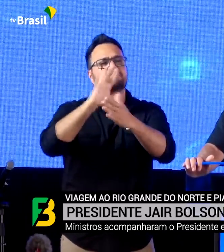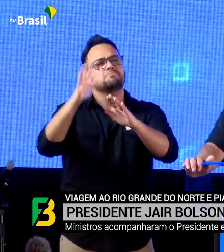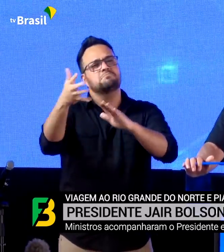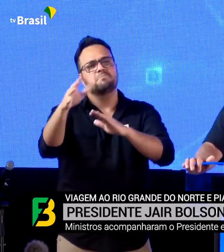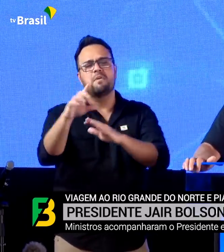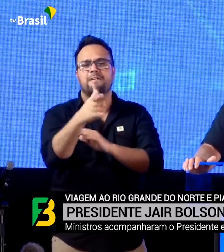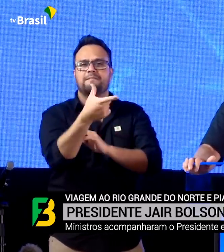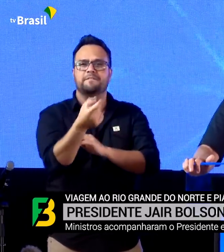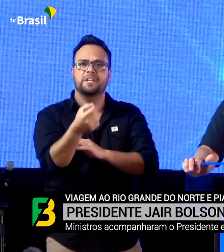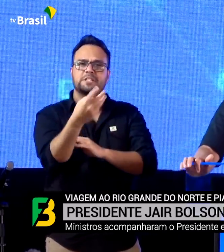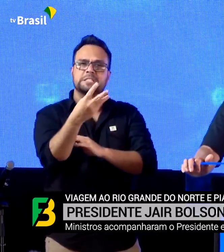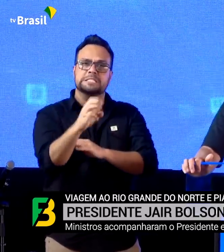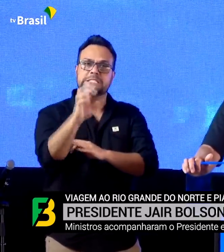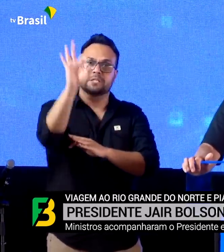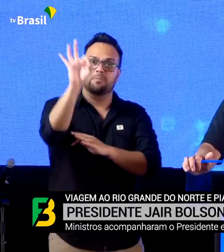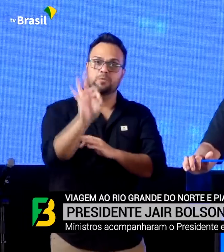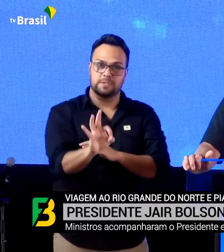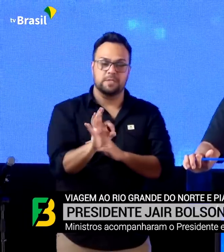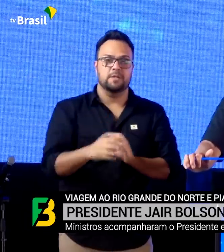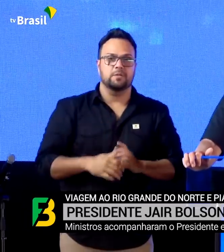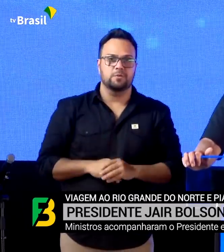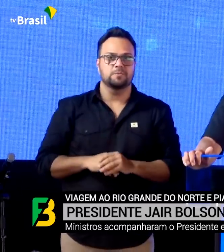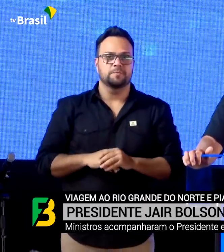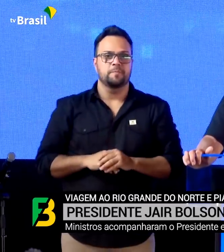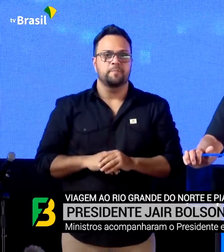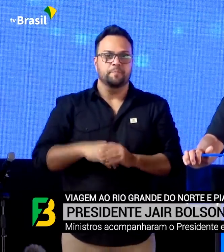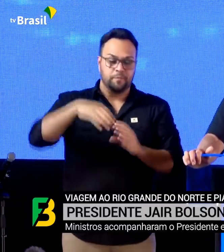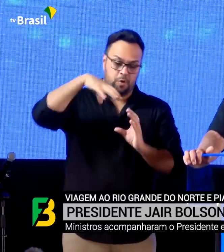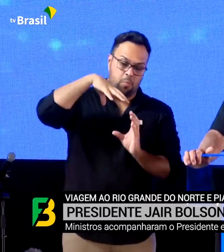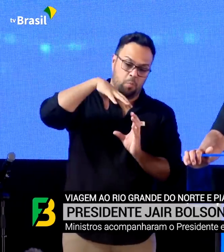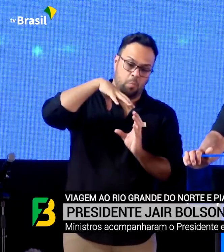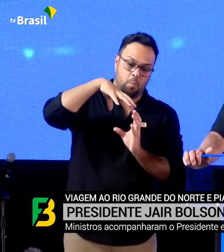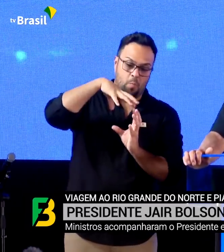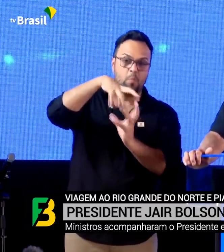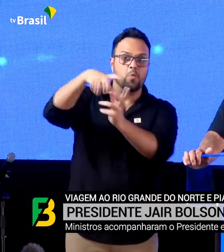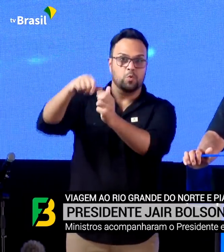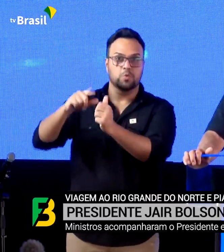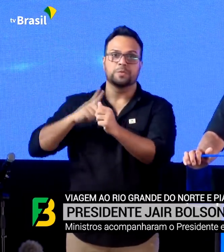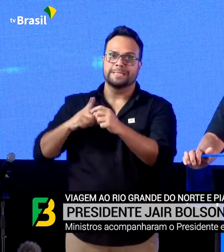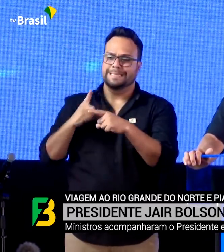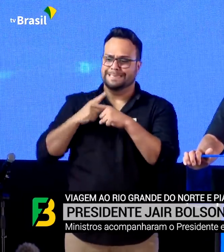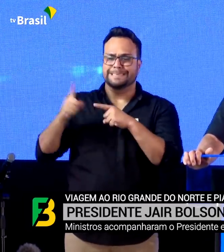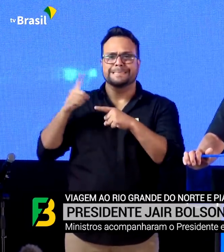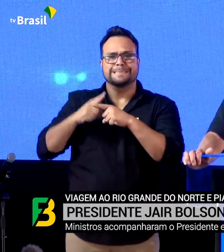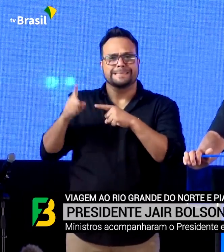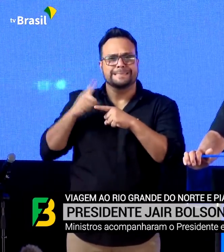20%, 25%, 30%. O mundo está em crise.